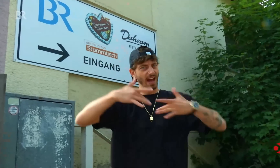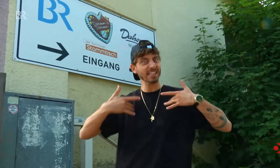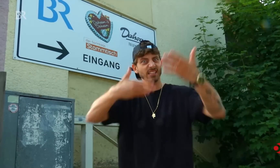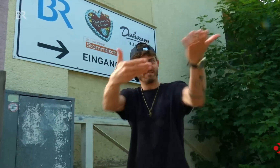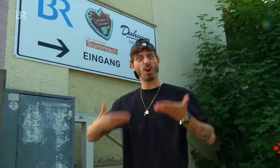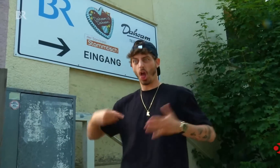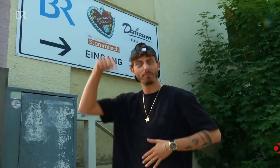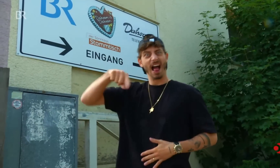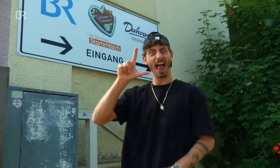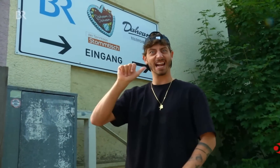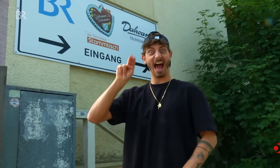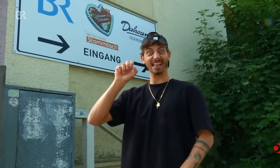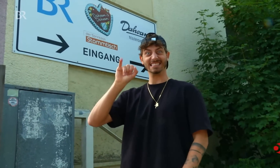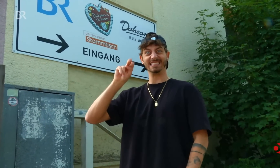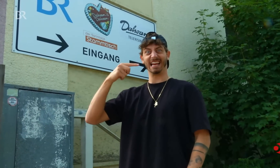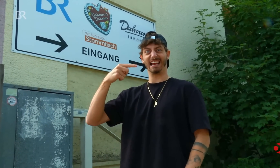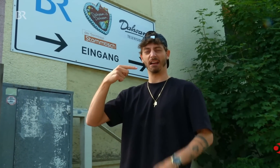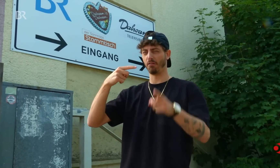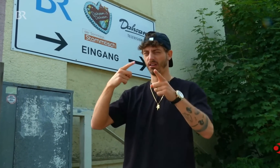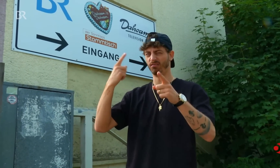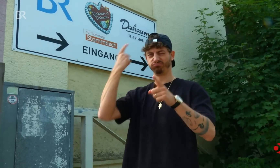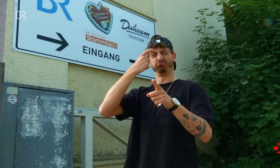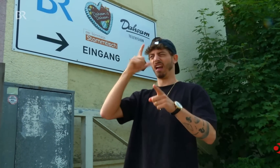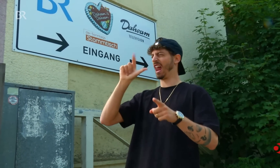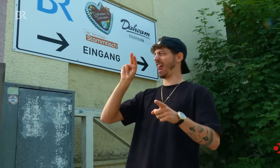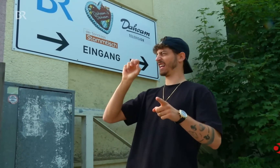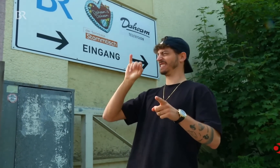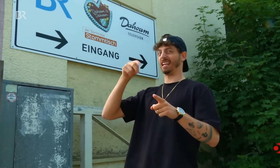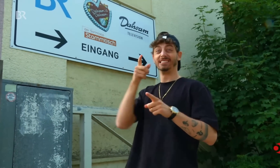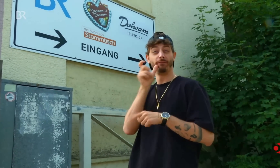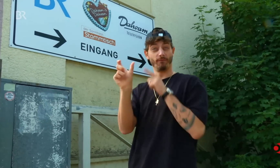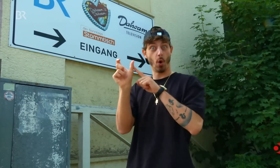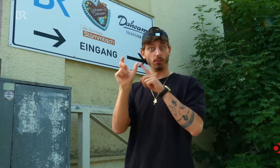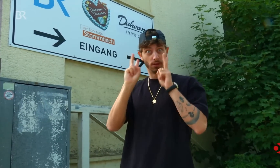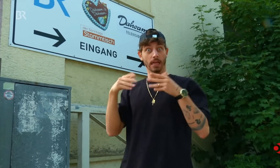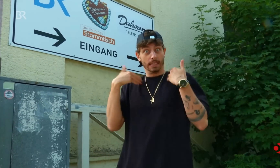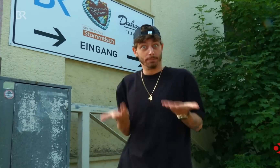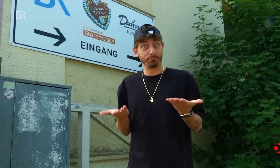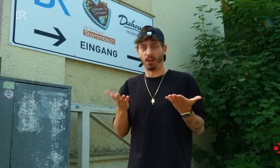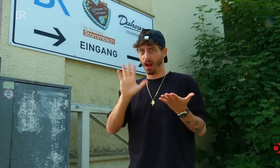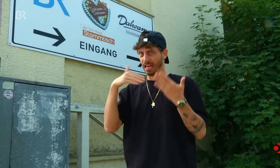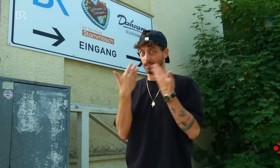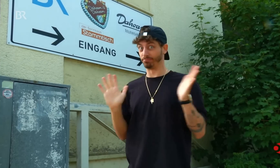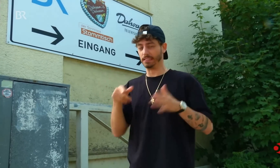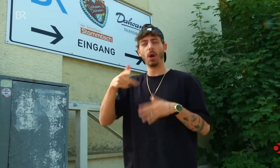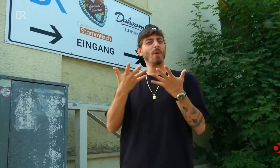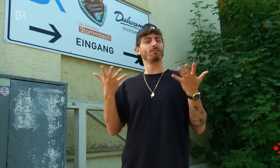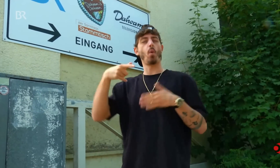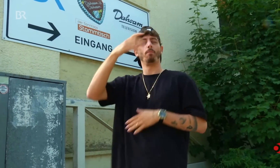Hi, herzlich willkommen in Lansing. Jetzt wundert ihr euch vielleicht, Lansing? Gibt es das echt? Nein.